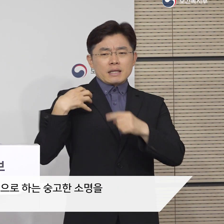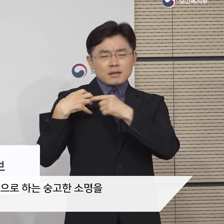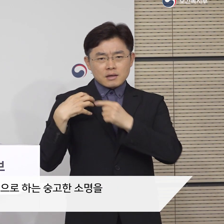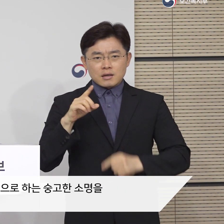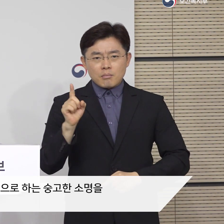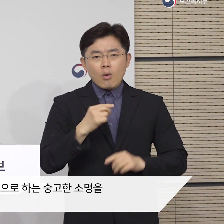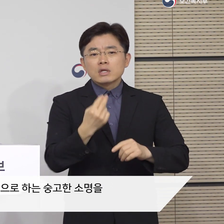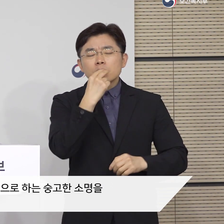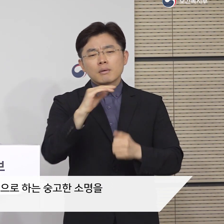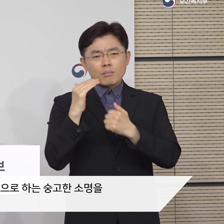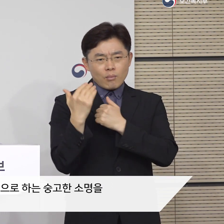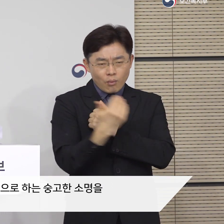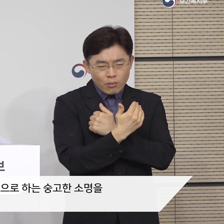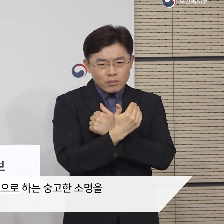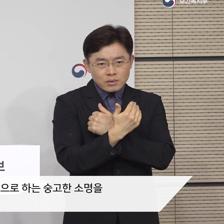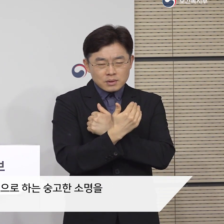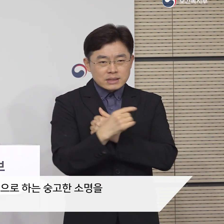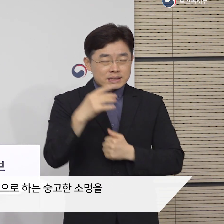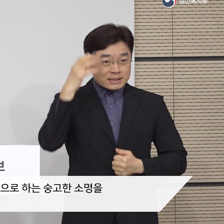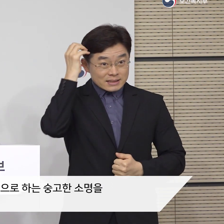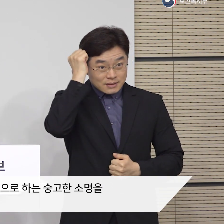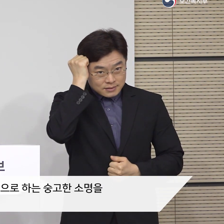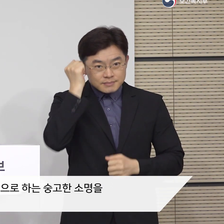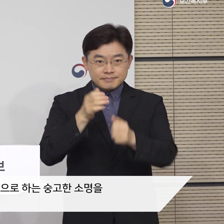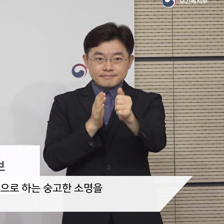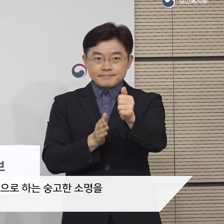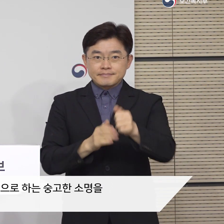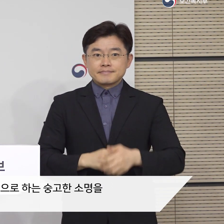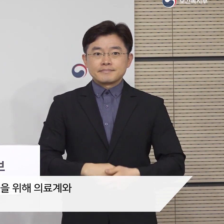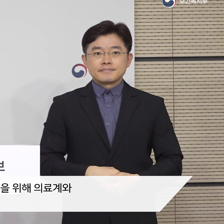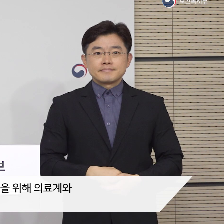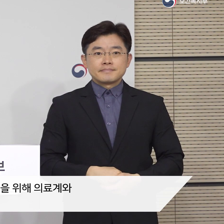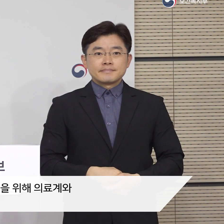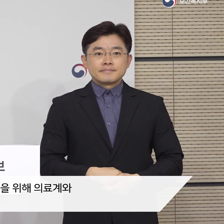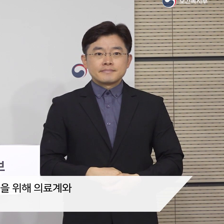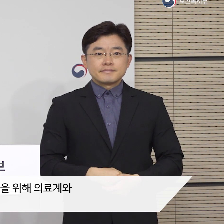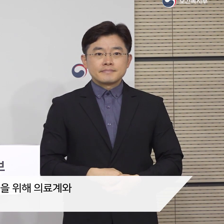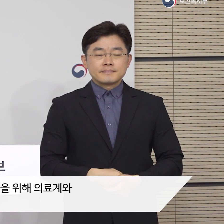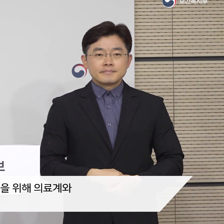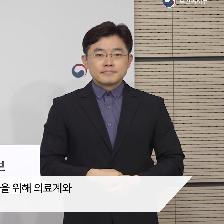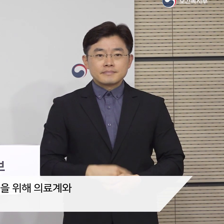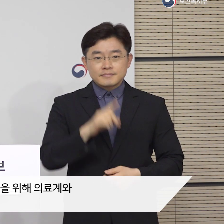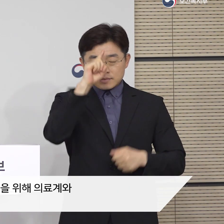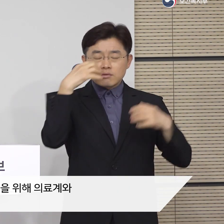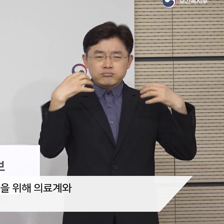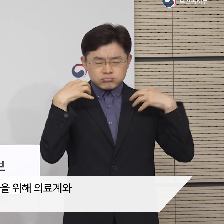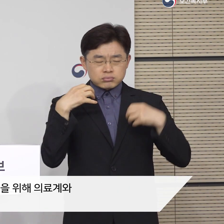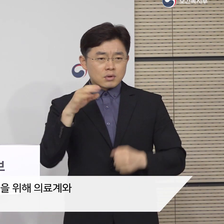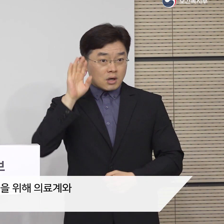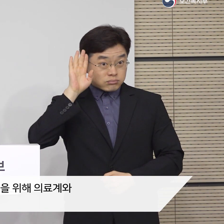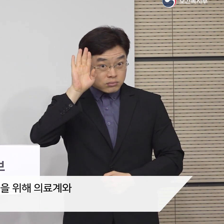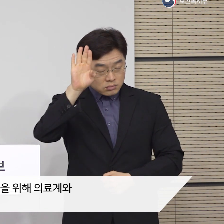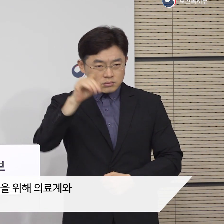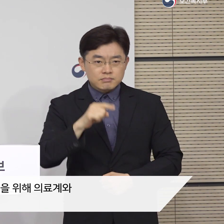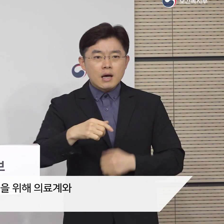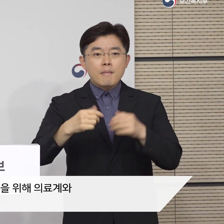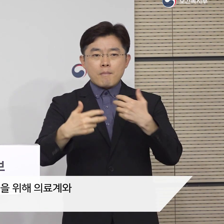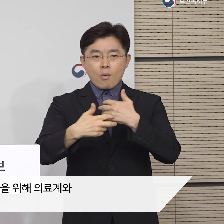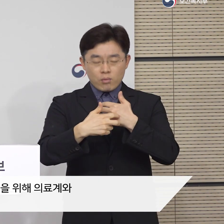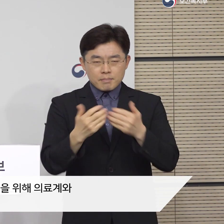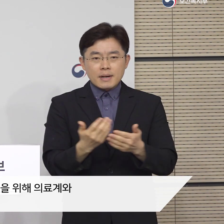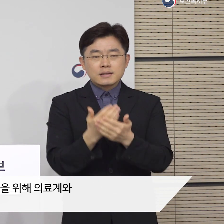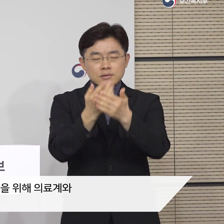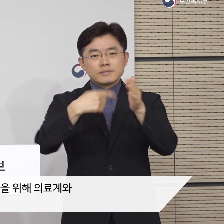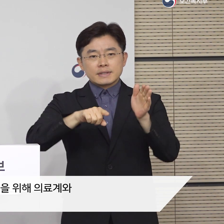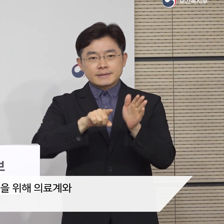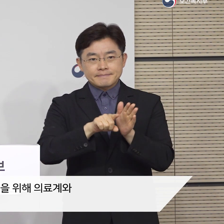소명을 다시 한번 기억해 주시기 바랍니다. 정부는 앞으로도 언제든지 보건의료 발전을 위해